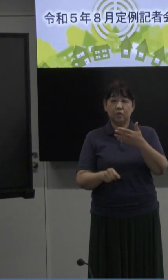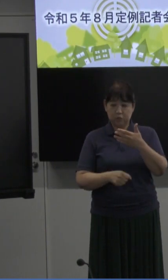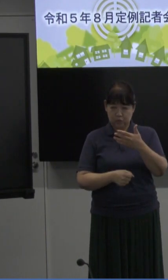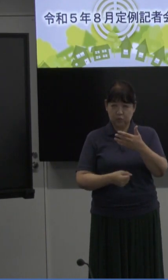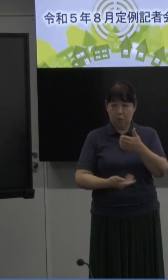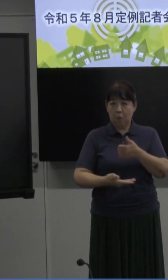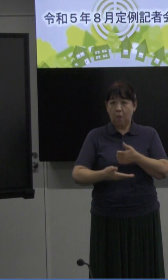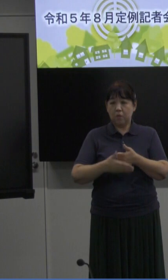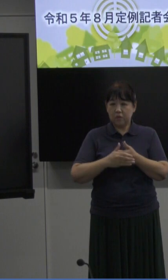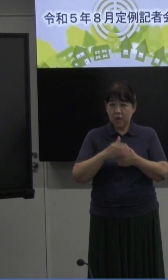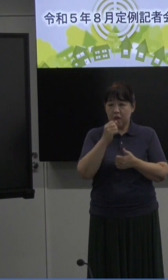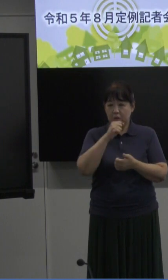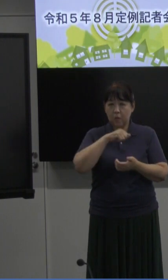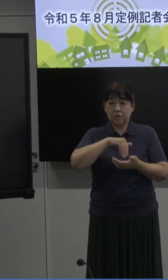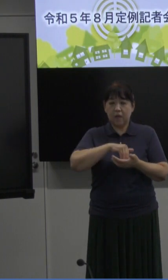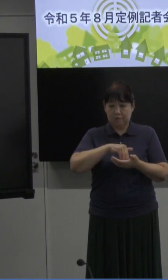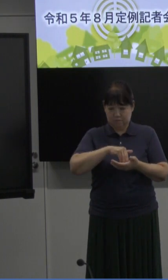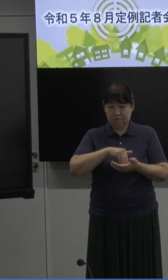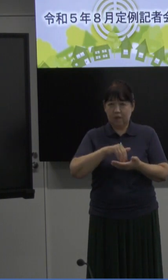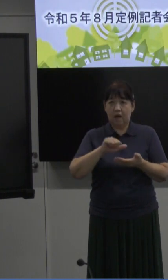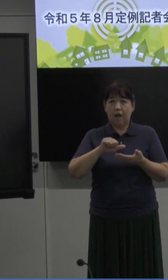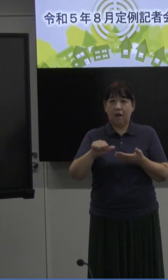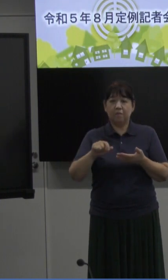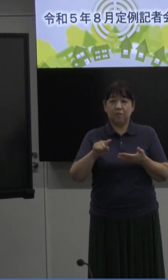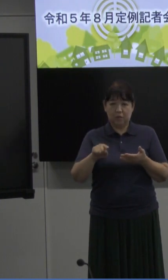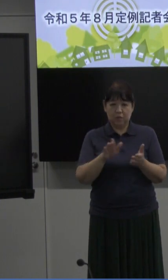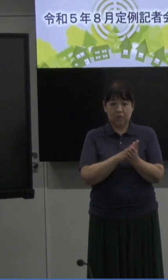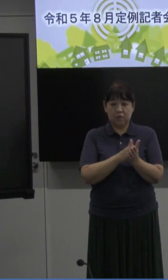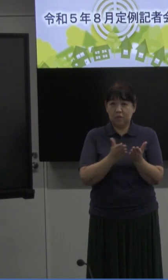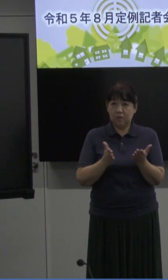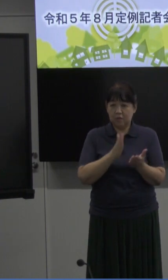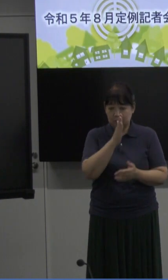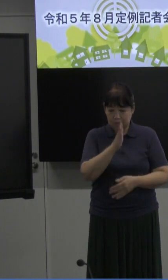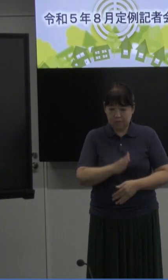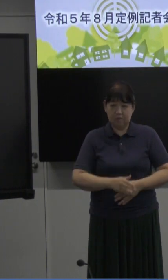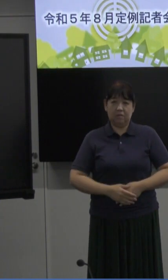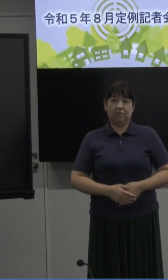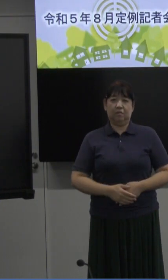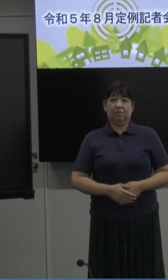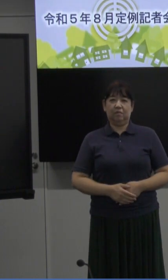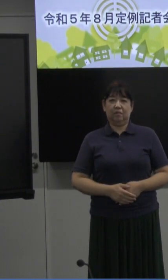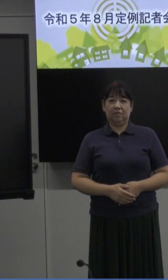パワーポイント資料をお願いしたいと思います。まず1ページをお開きください。